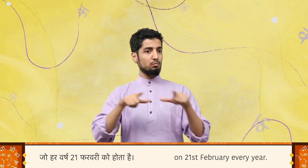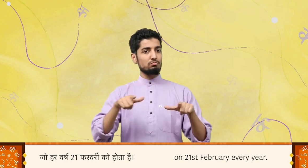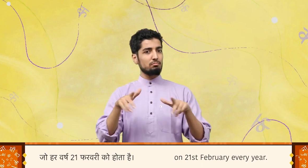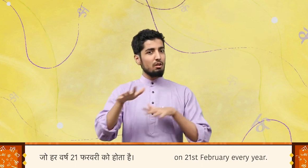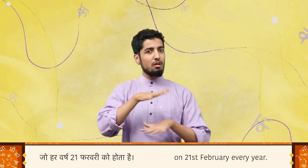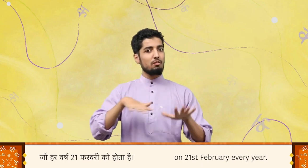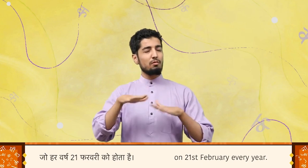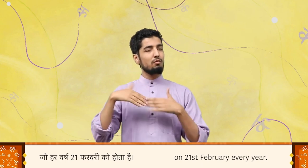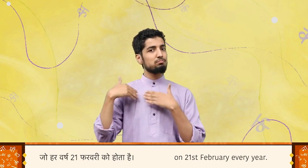है